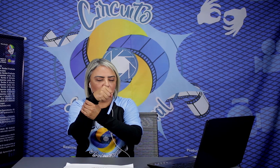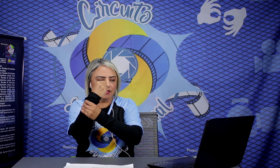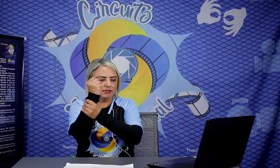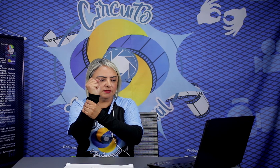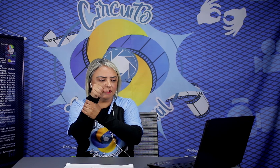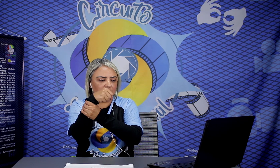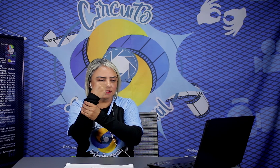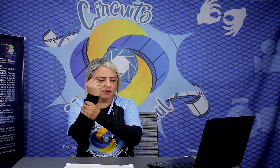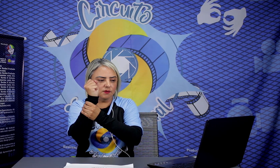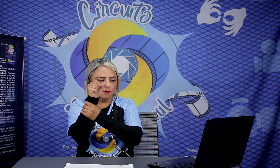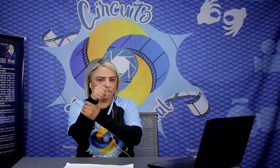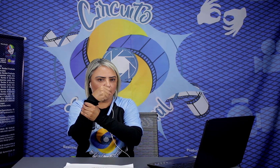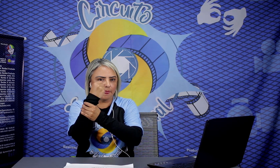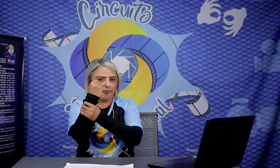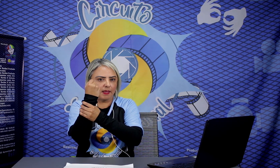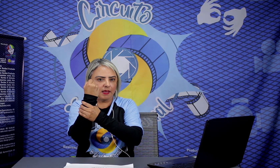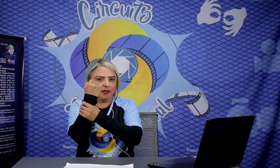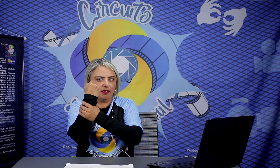Essa variação?